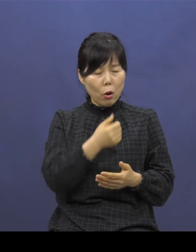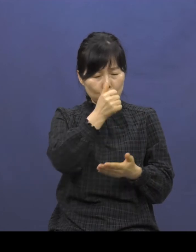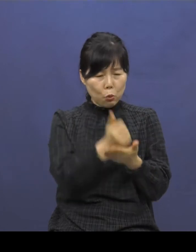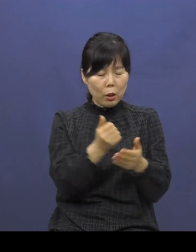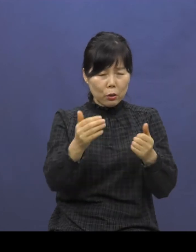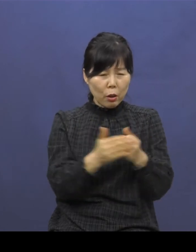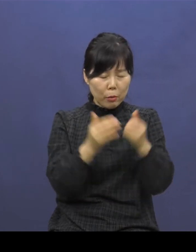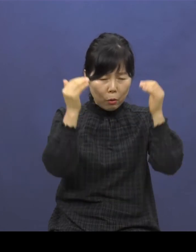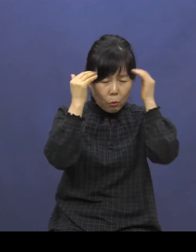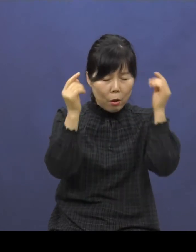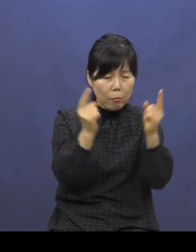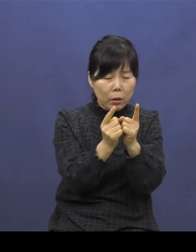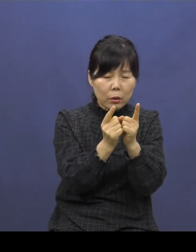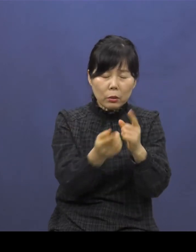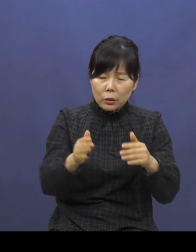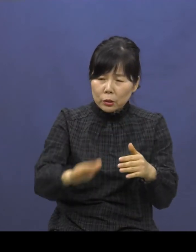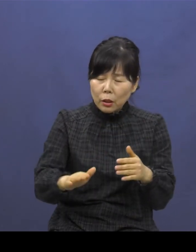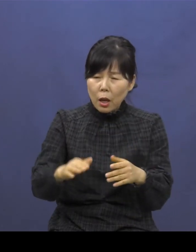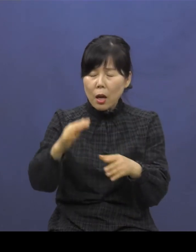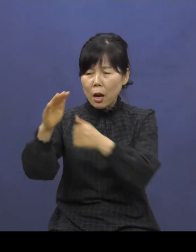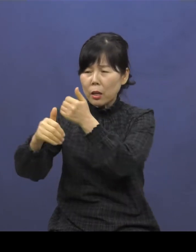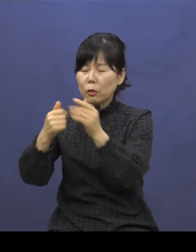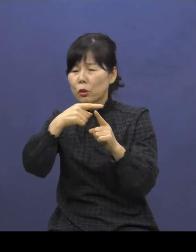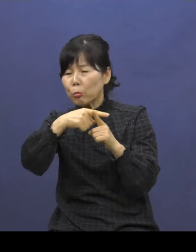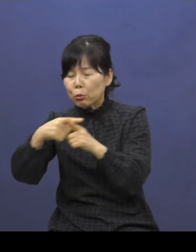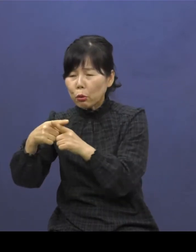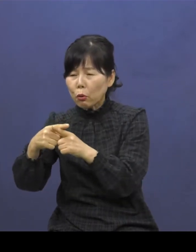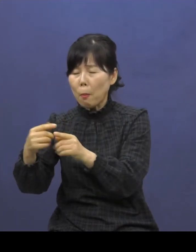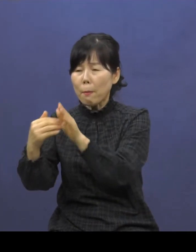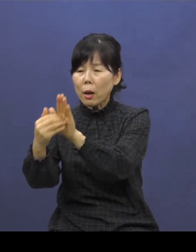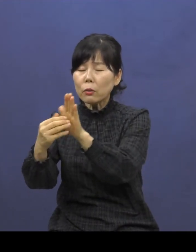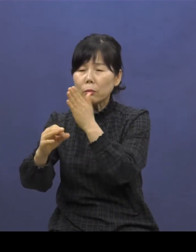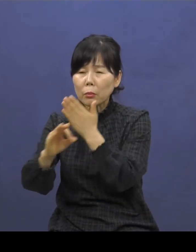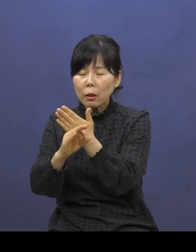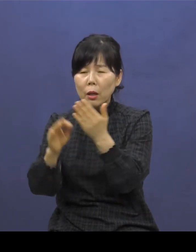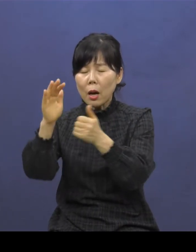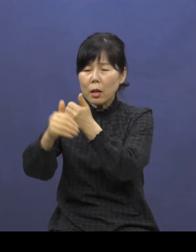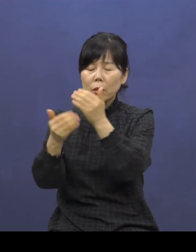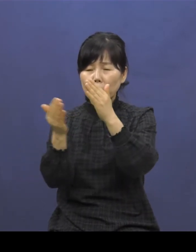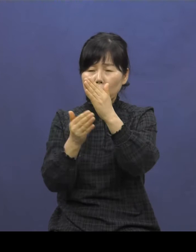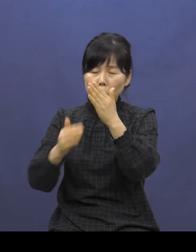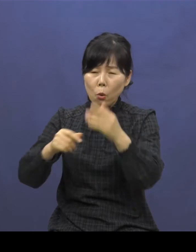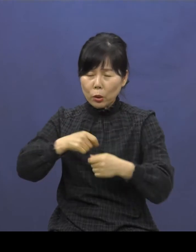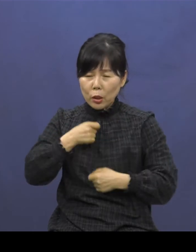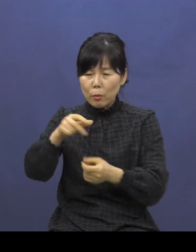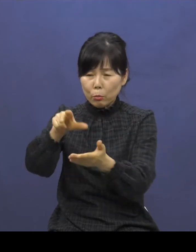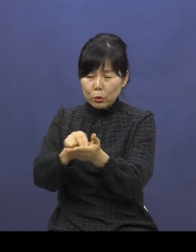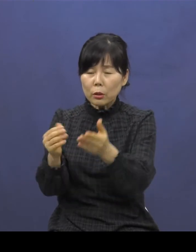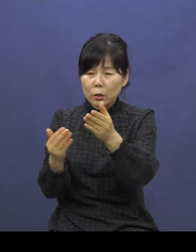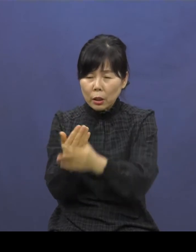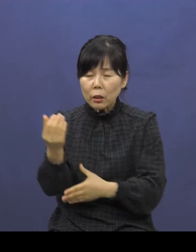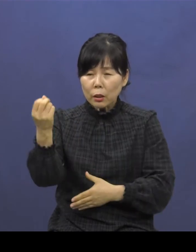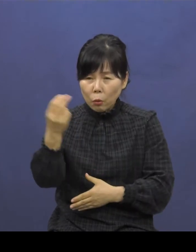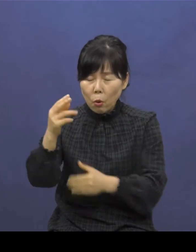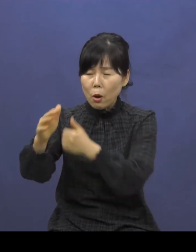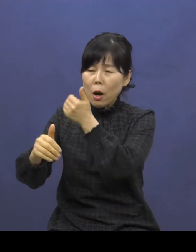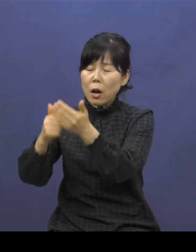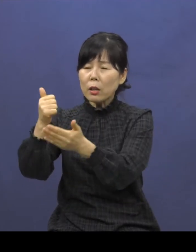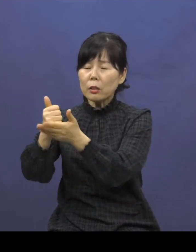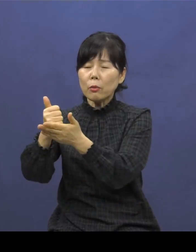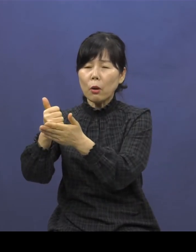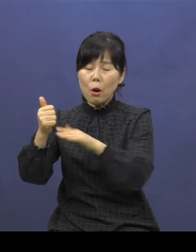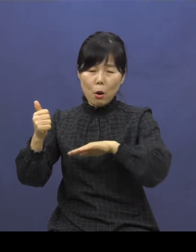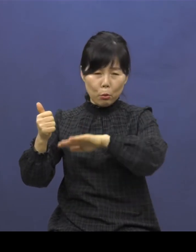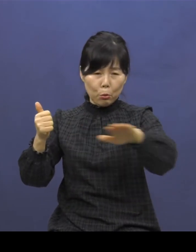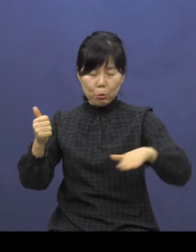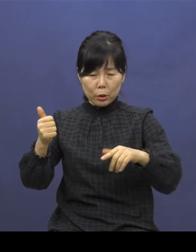말이죠, 하나님께서 그냥 무조건 그걸 막아주시면요, 하나님의 공의에도 문제가 있지만, 그러나 결국 뭐냐? 그 순간 하나님은 우리를